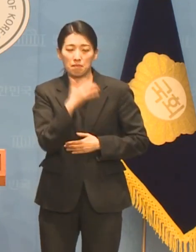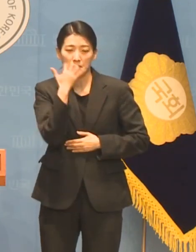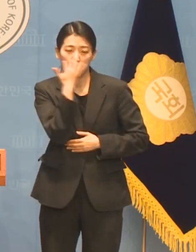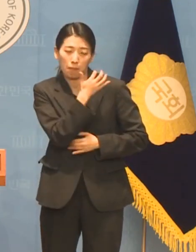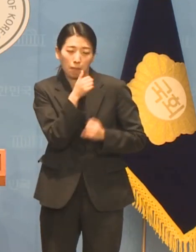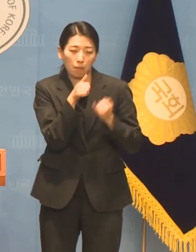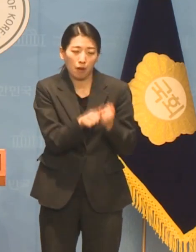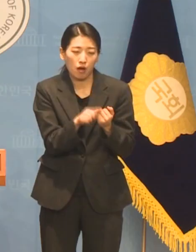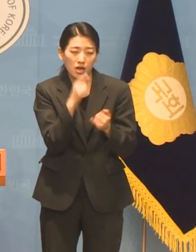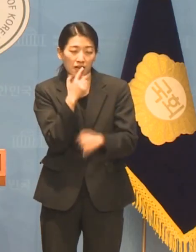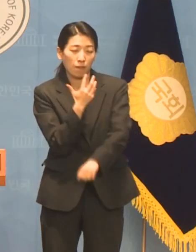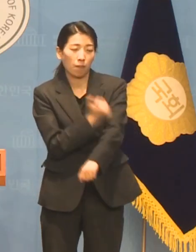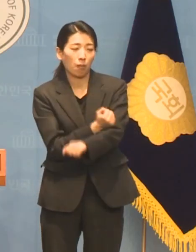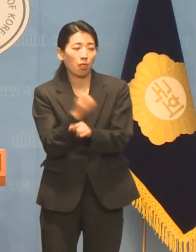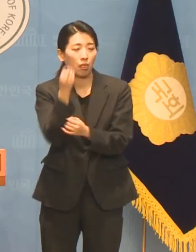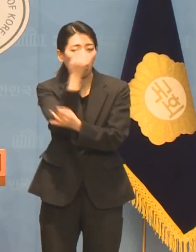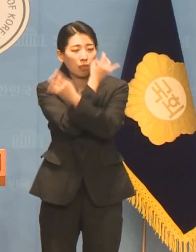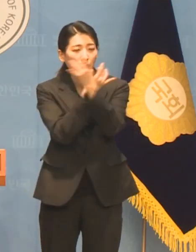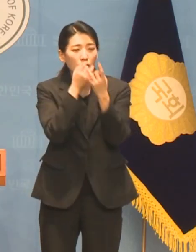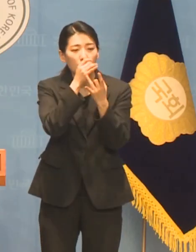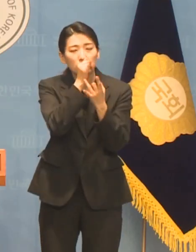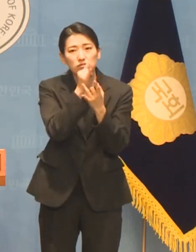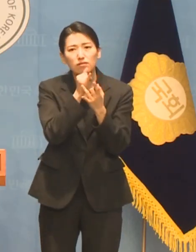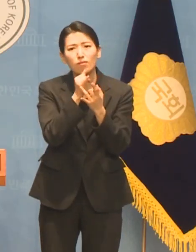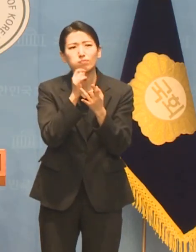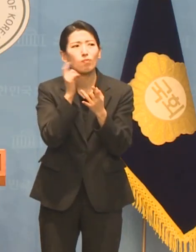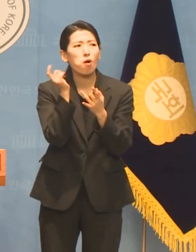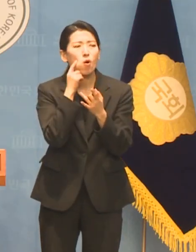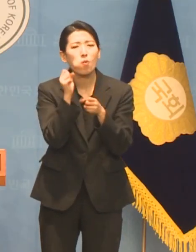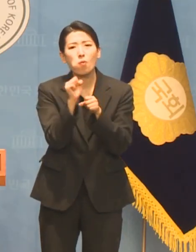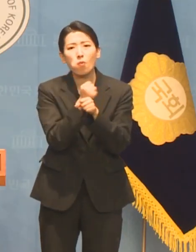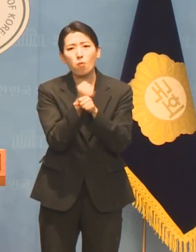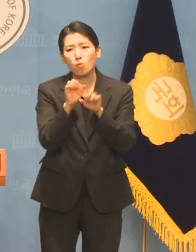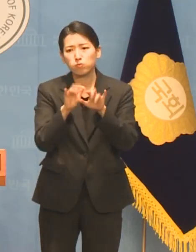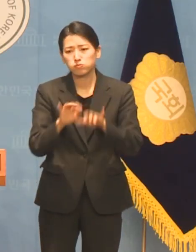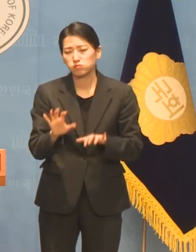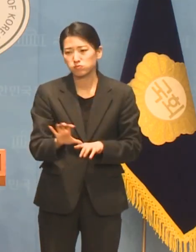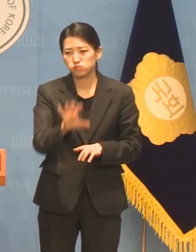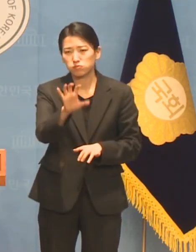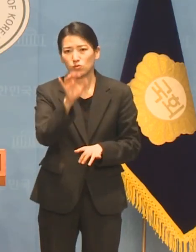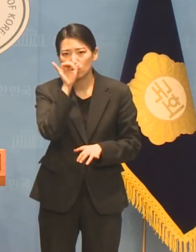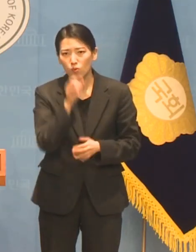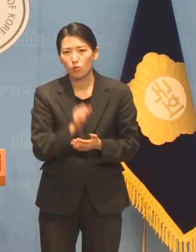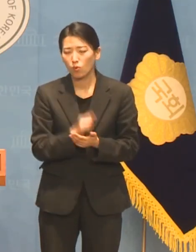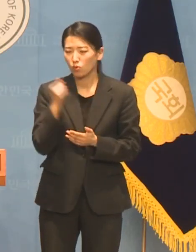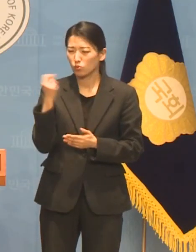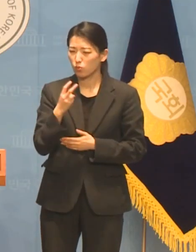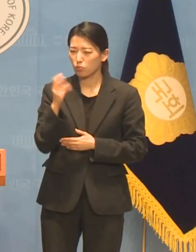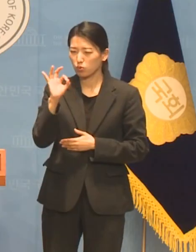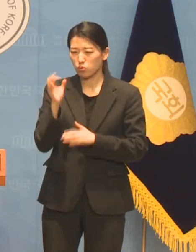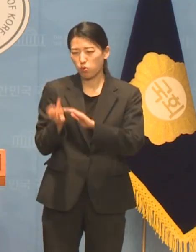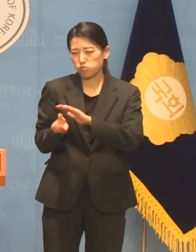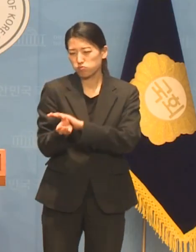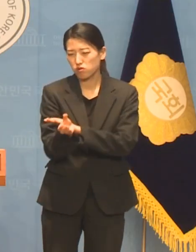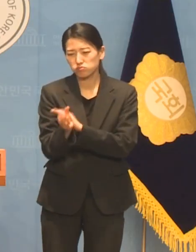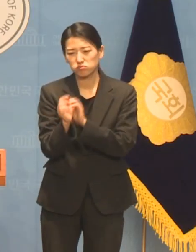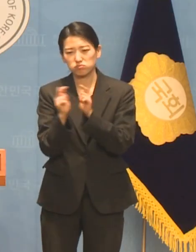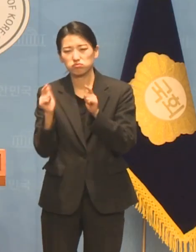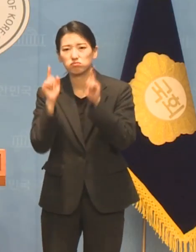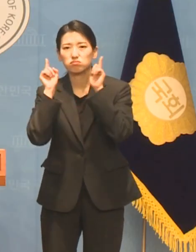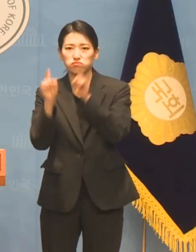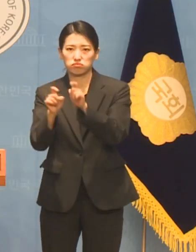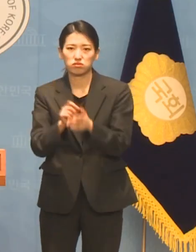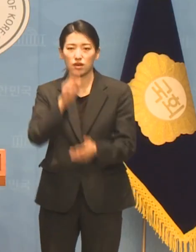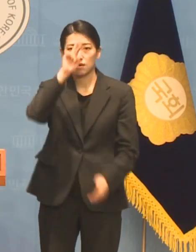윤석열 대통령의 탄핵을 인용한 헌법재판관이 뇌물을 받았다는 허위 사실이 다시 퍼지고 있다는 제보도 있습니다. 과거 박지원 의원이